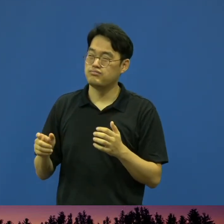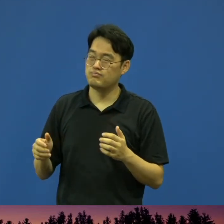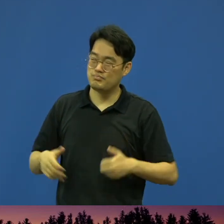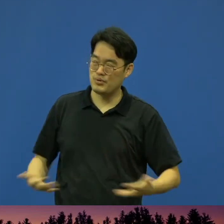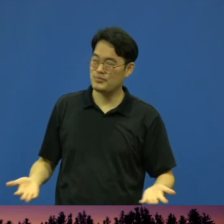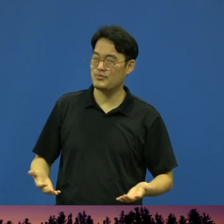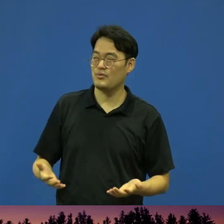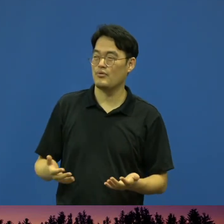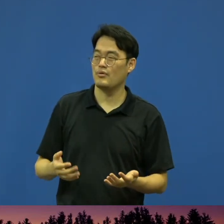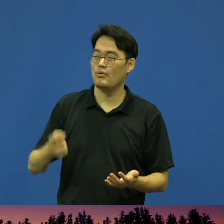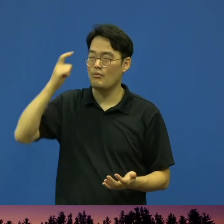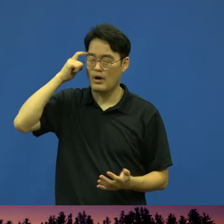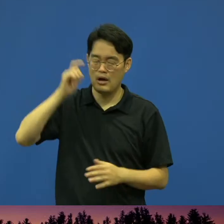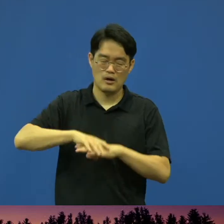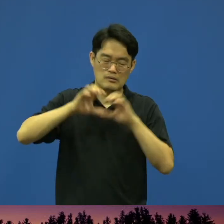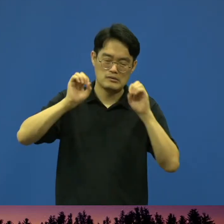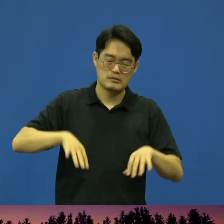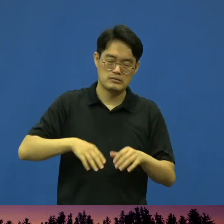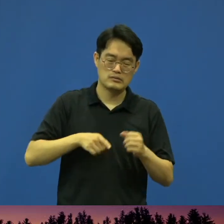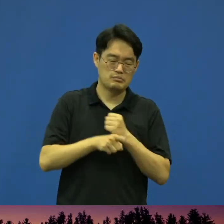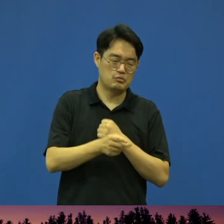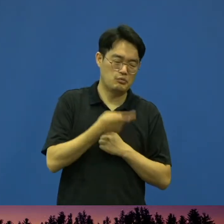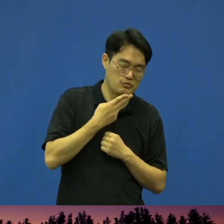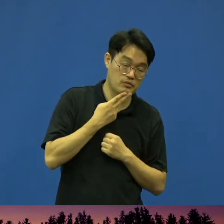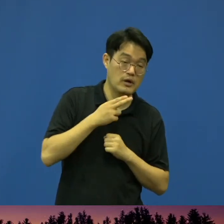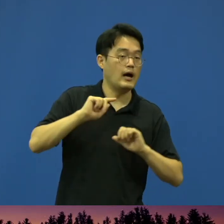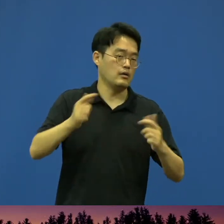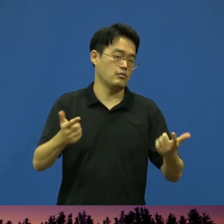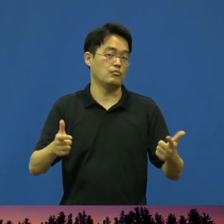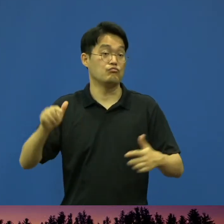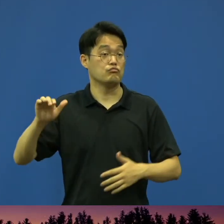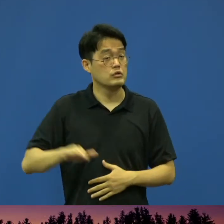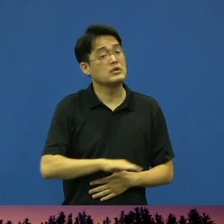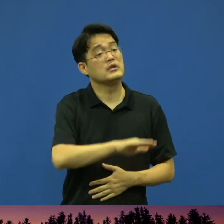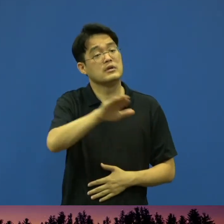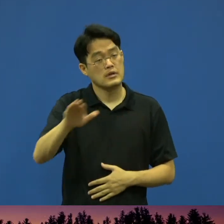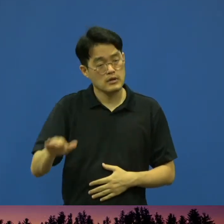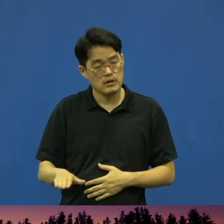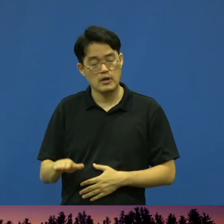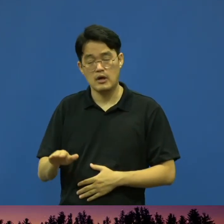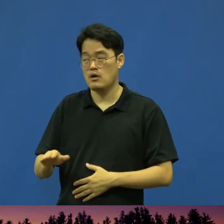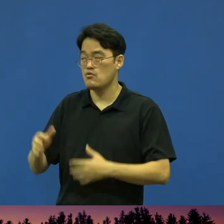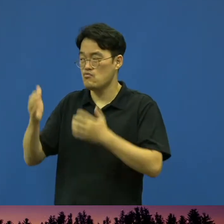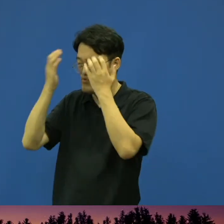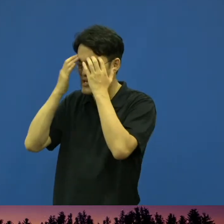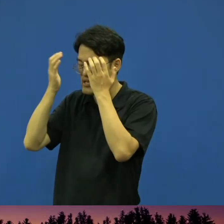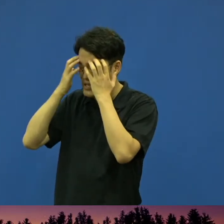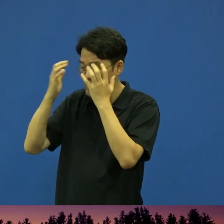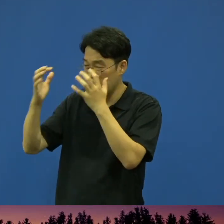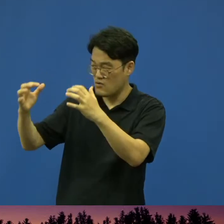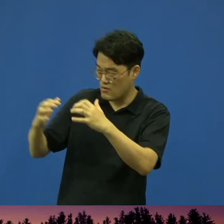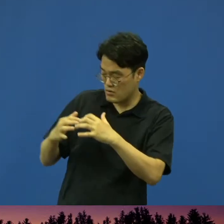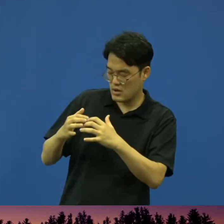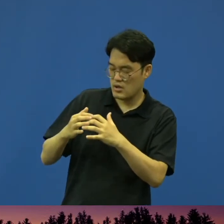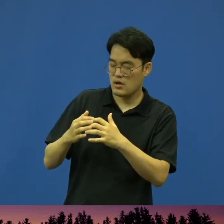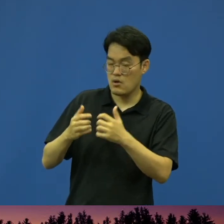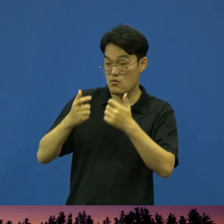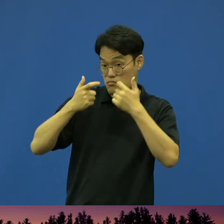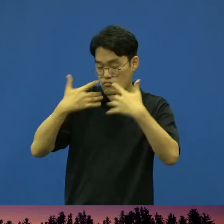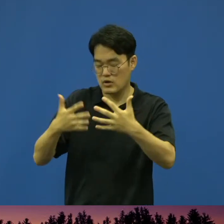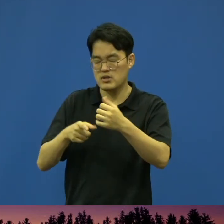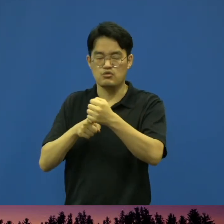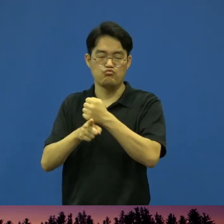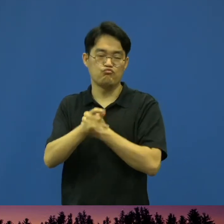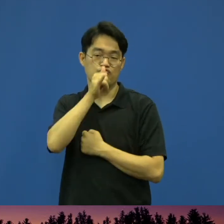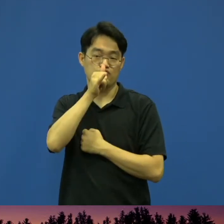아니란 말이에요. 다만 문제는 우리가 위기의 가치를 잘 모른다는 거예요. 위기의 가치를